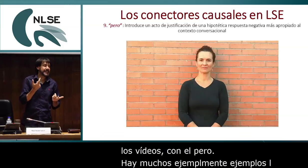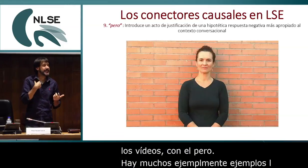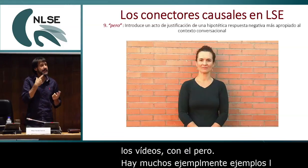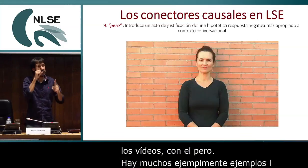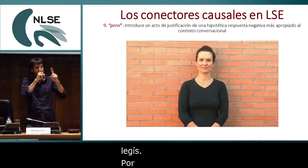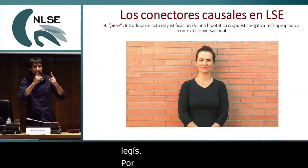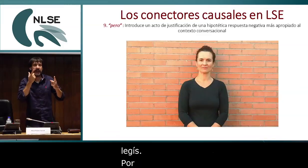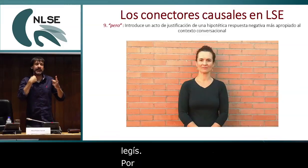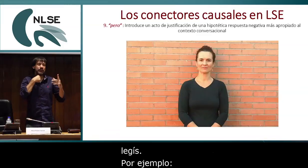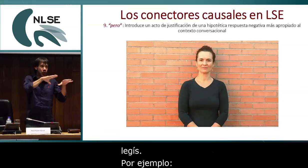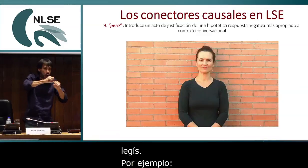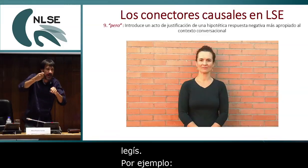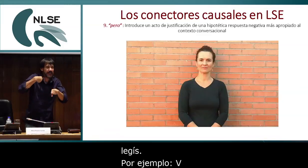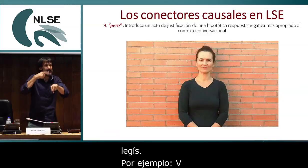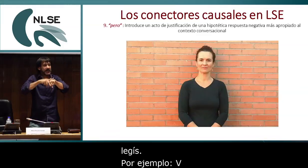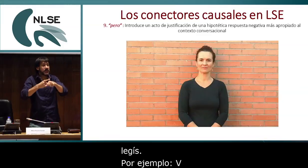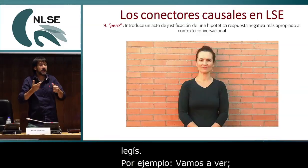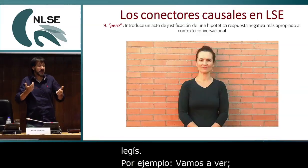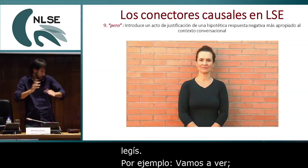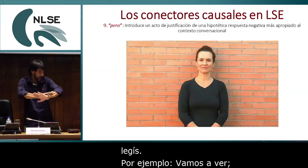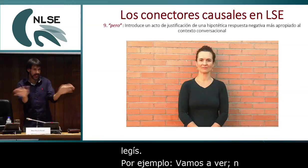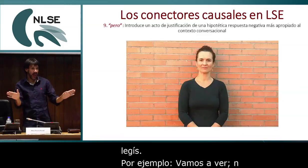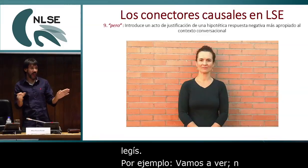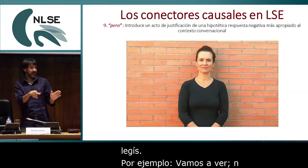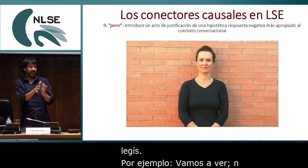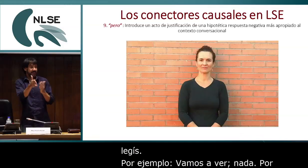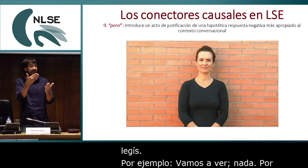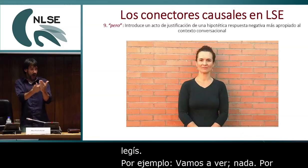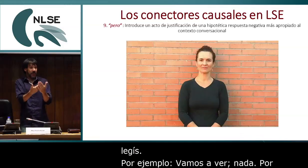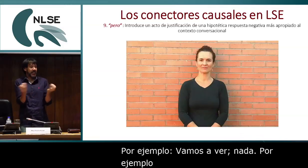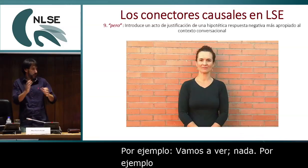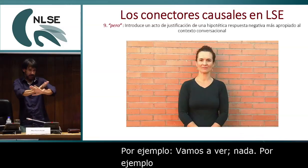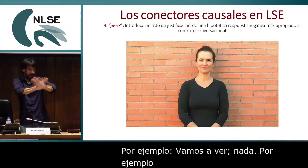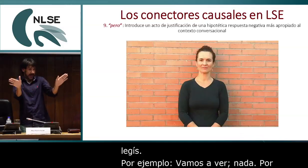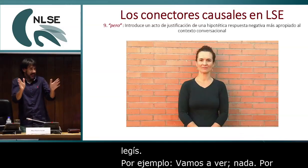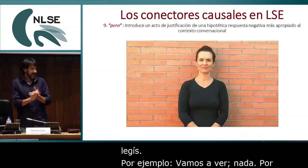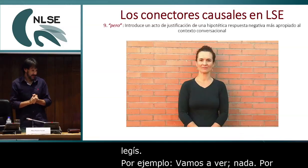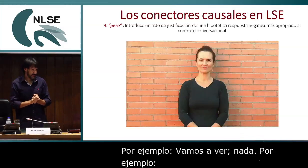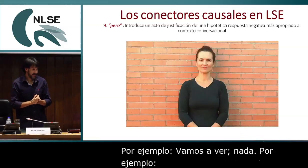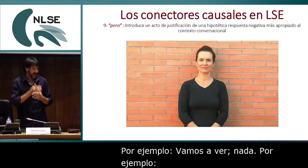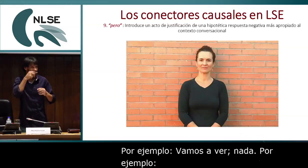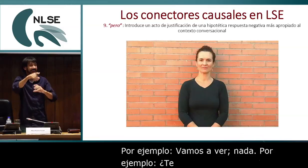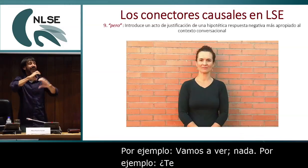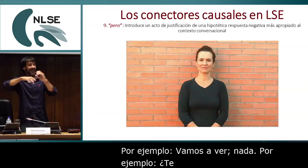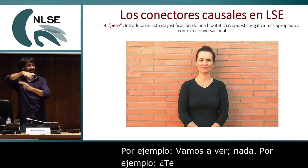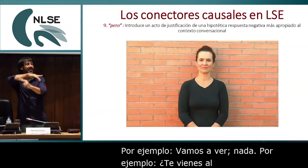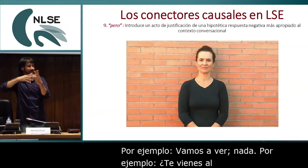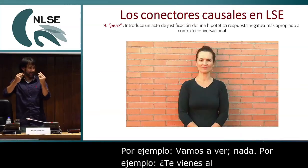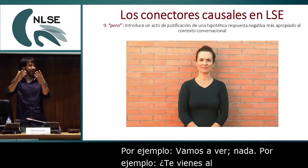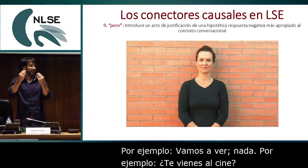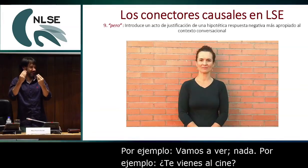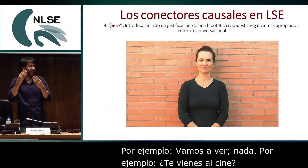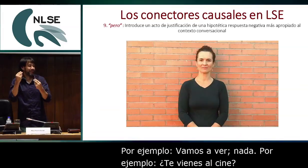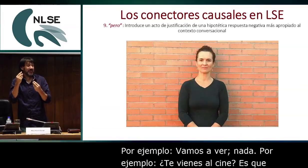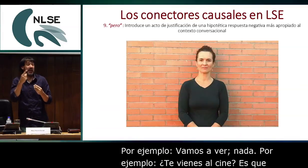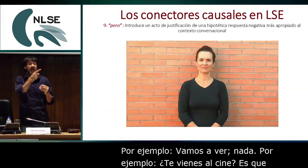cine? Es que tengo problemas, estoy ocupado. Bueno, no pasa nada. Eso también es un conector argumentativo,